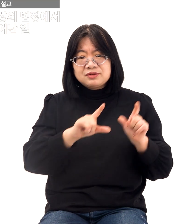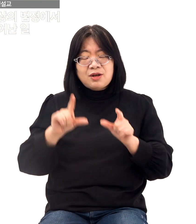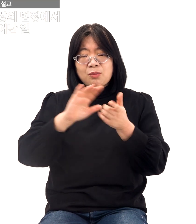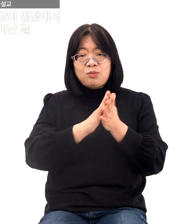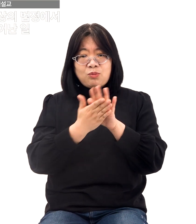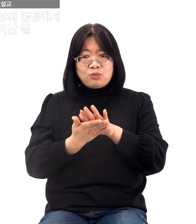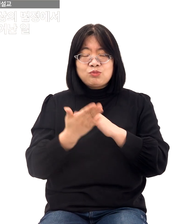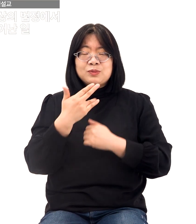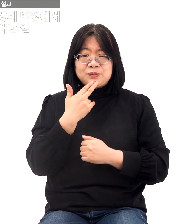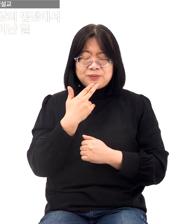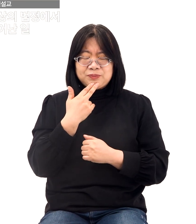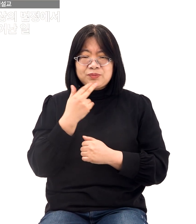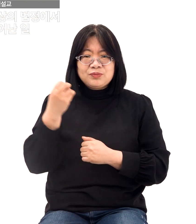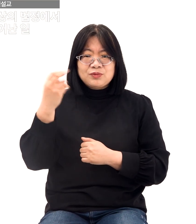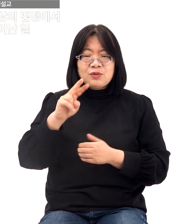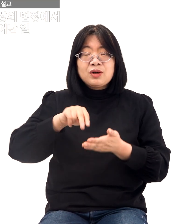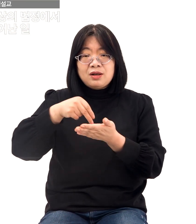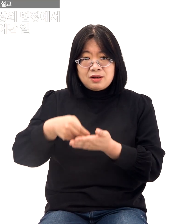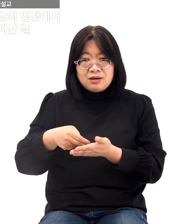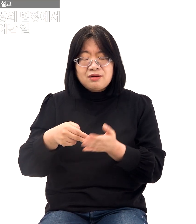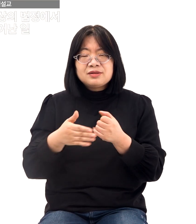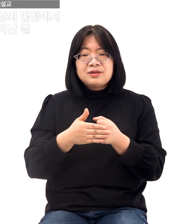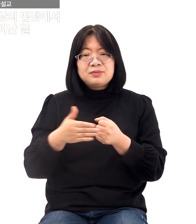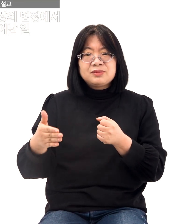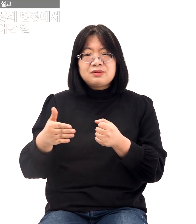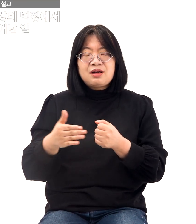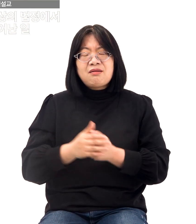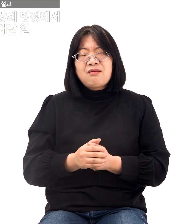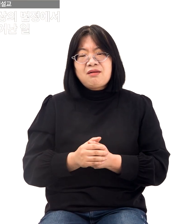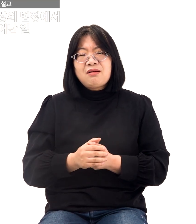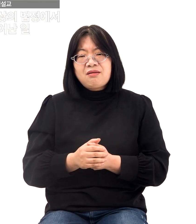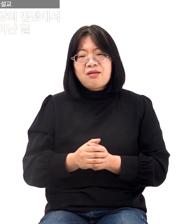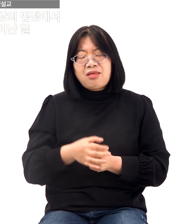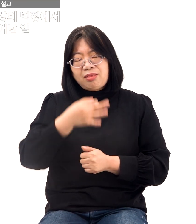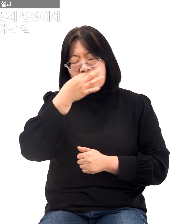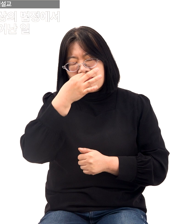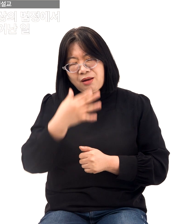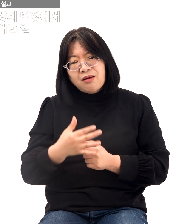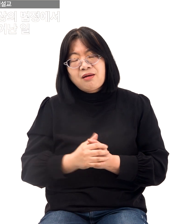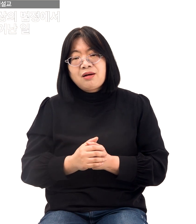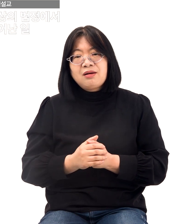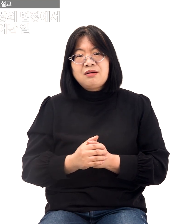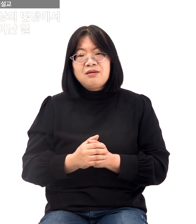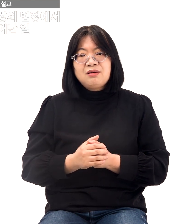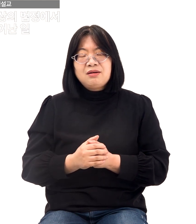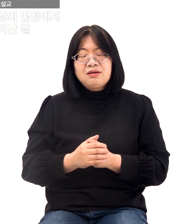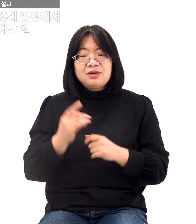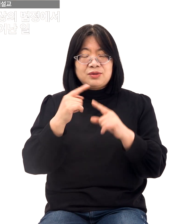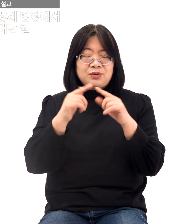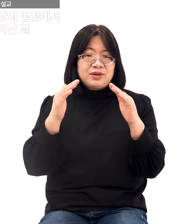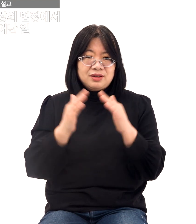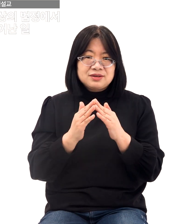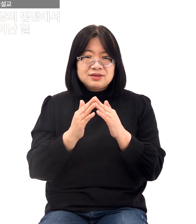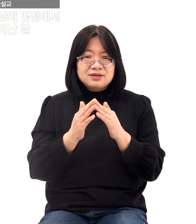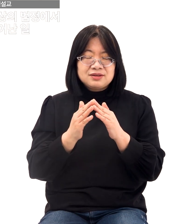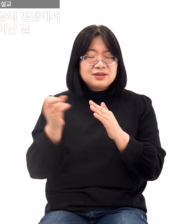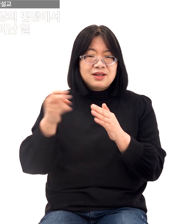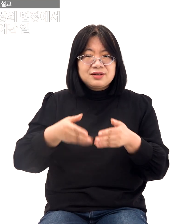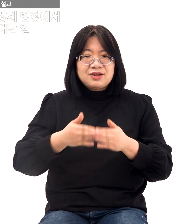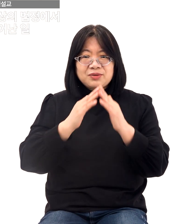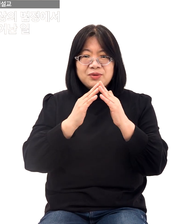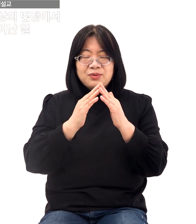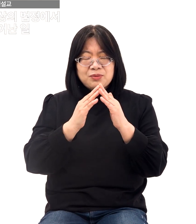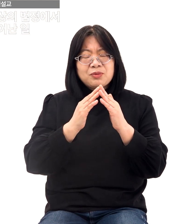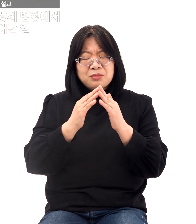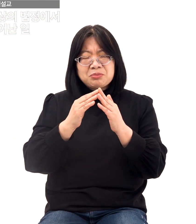달라진 것도 없고 또 넘어져서 질척거리는 데다가 성전은 재건하라니까 하긴